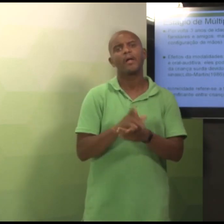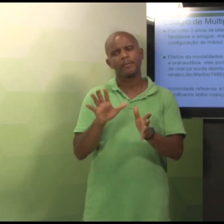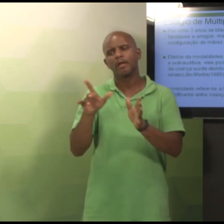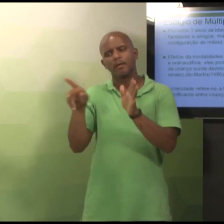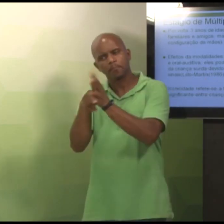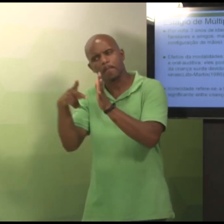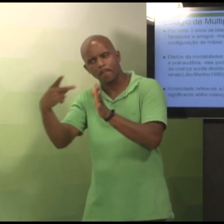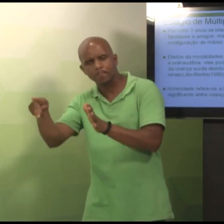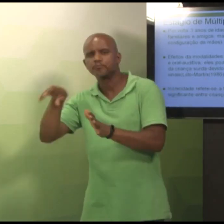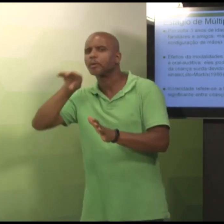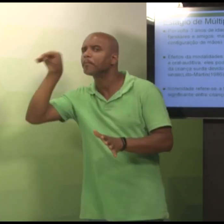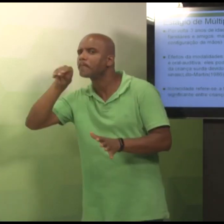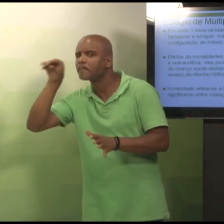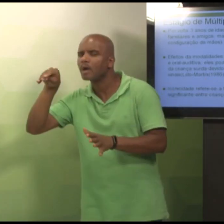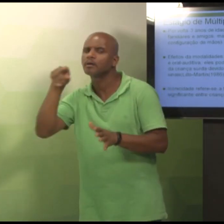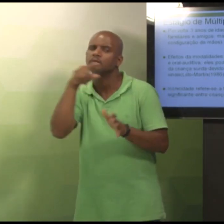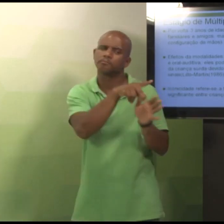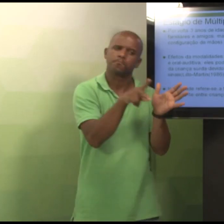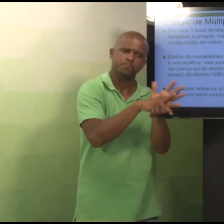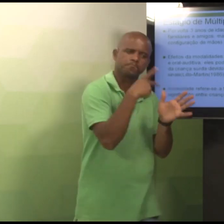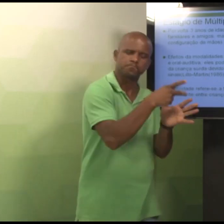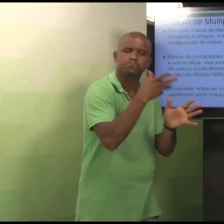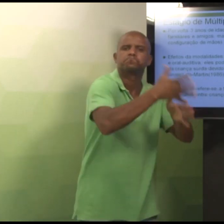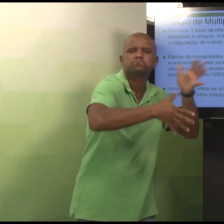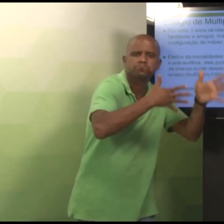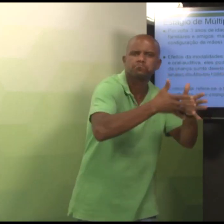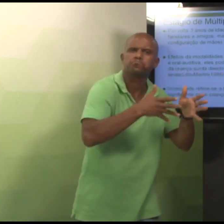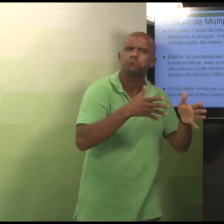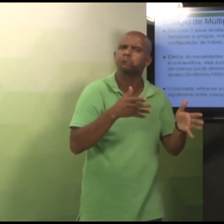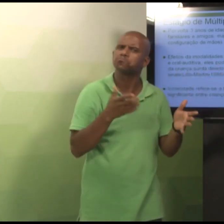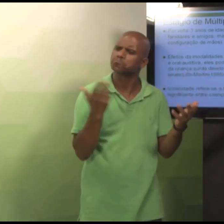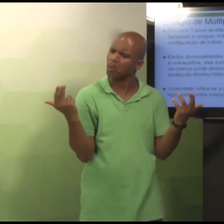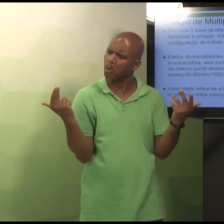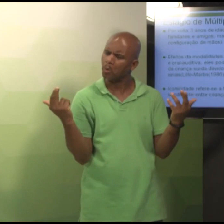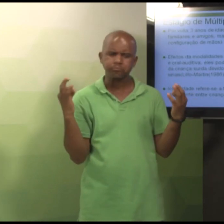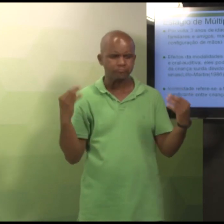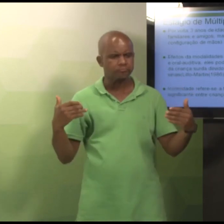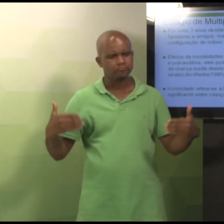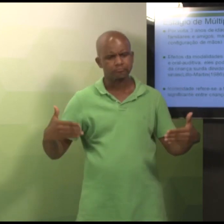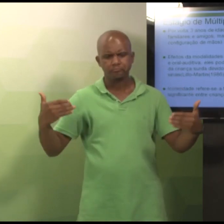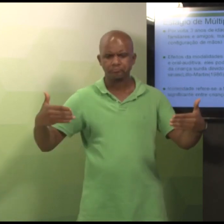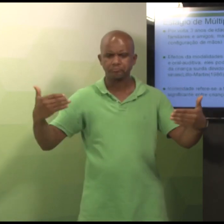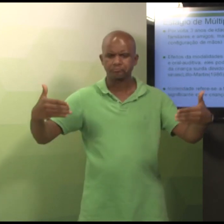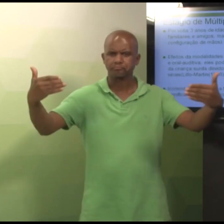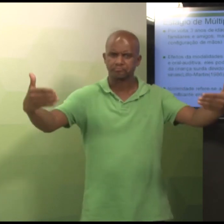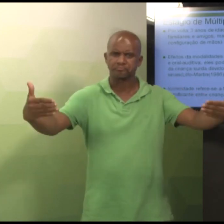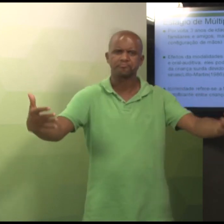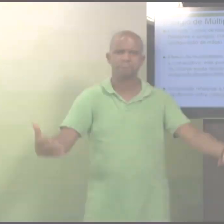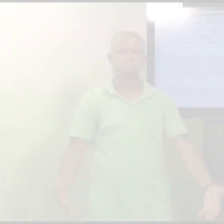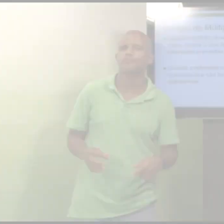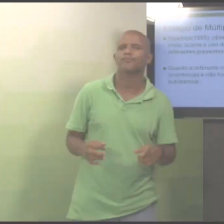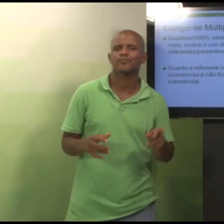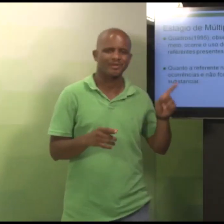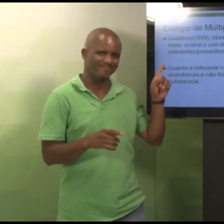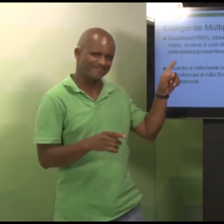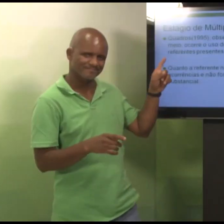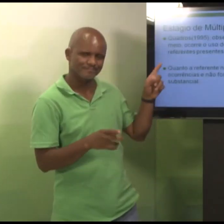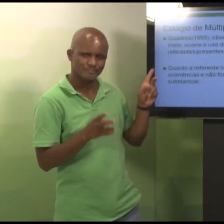processo. Assim como nas línguas orais, também nas línguas de sinais. São processos